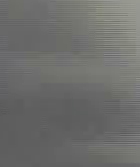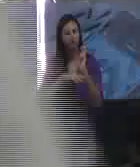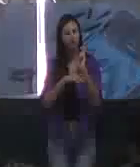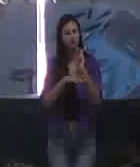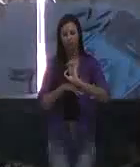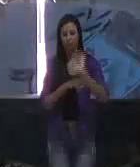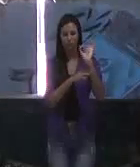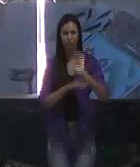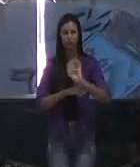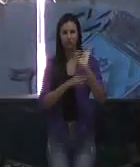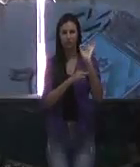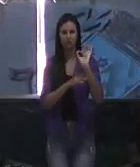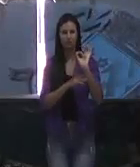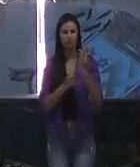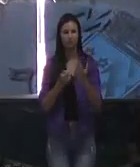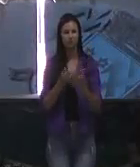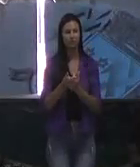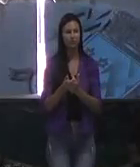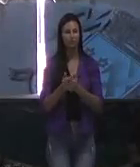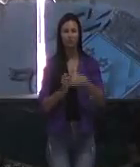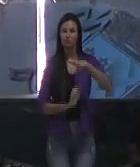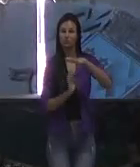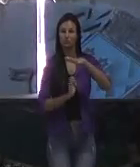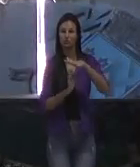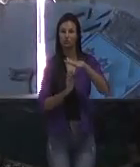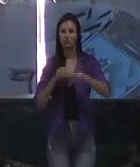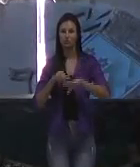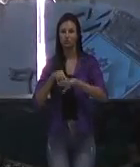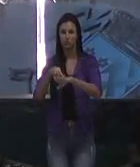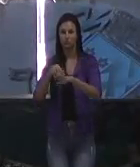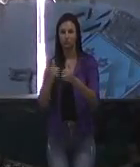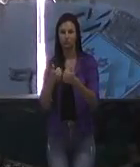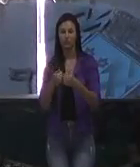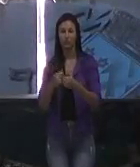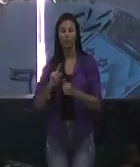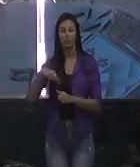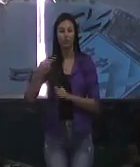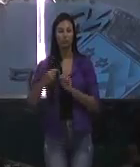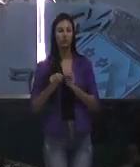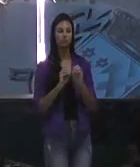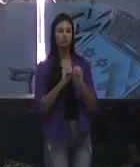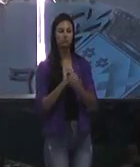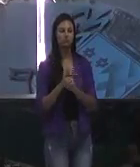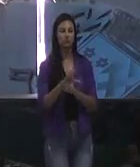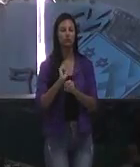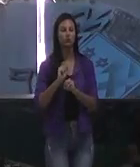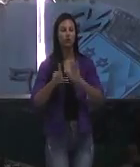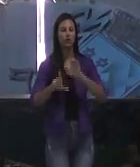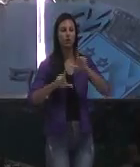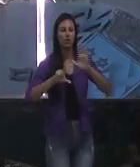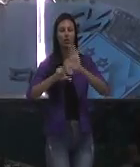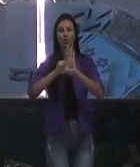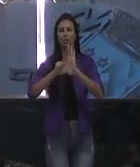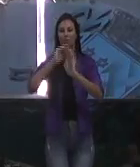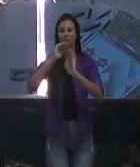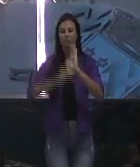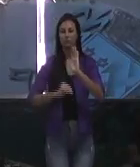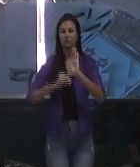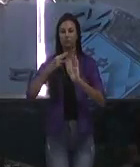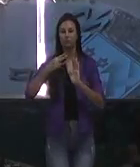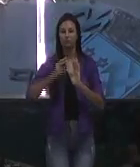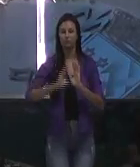5%. Em seguida, mandaram uma lei que baixou novamente para 3%. Então, hoje a